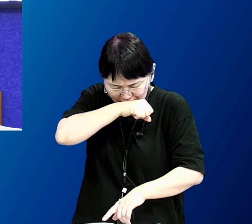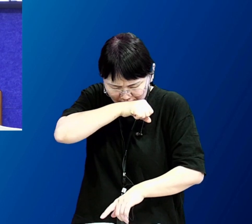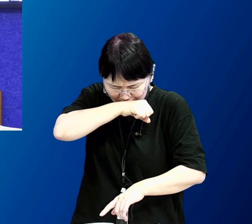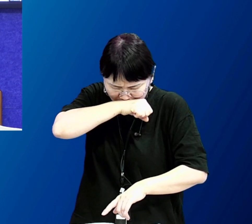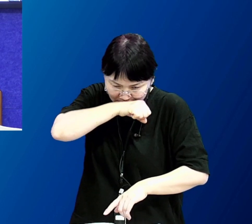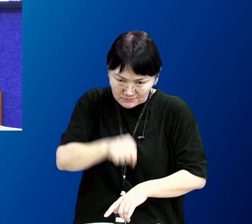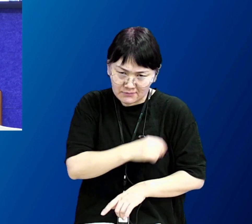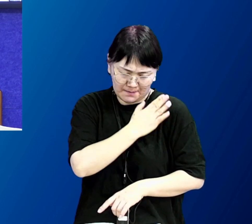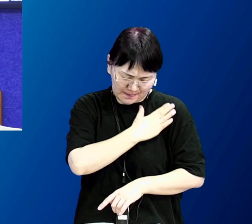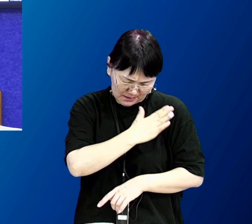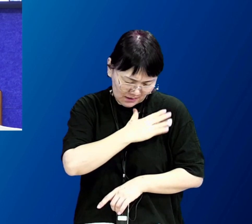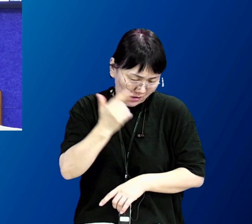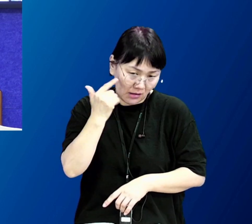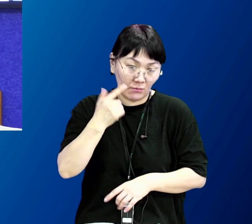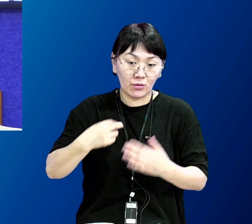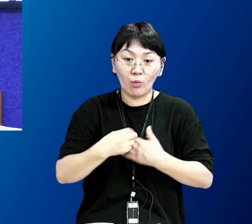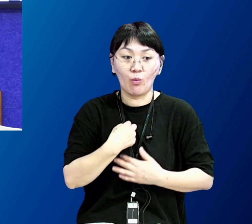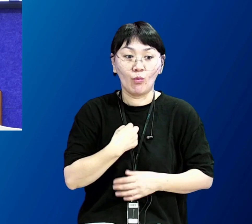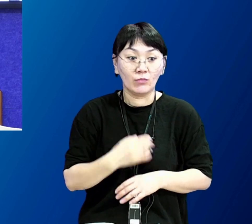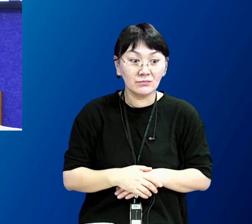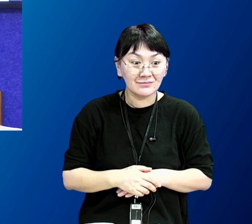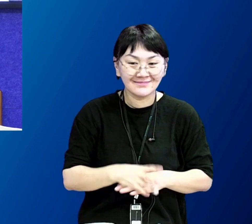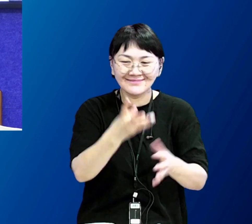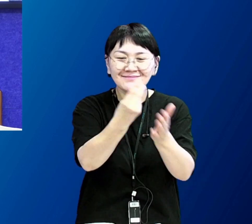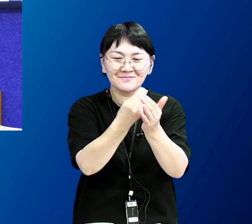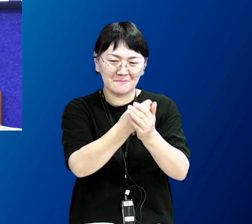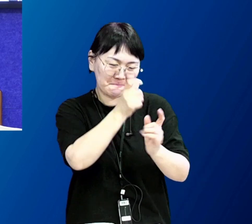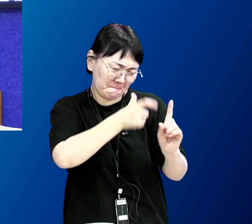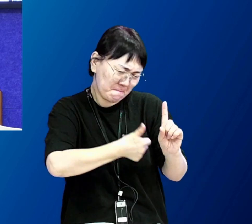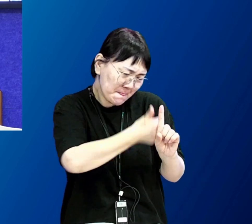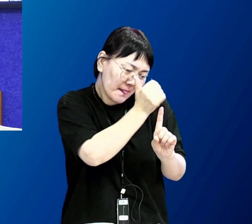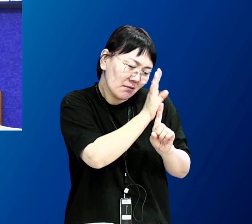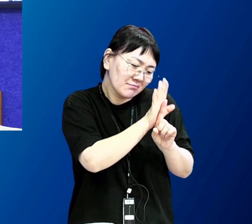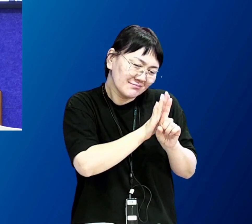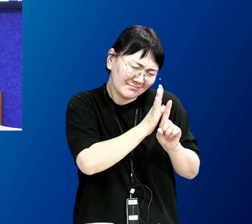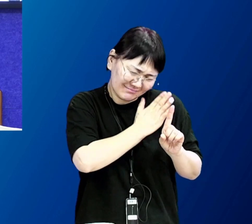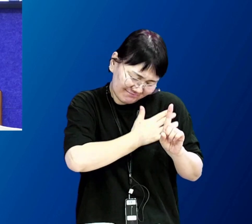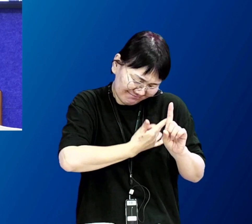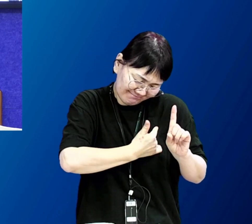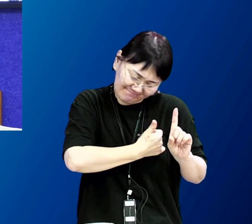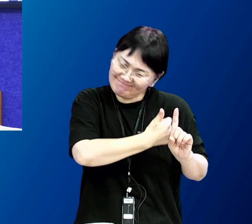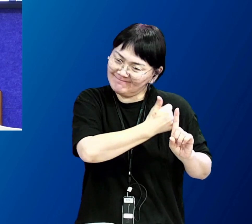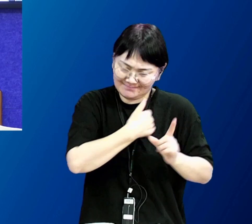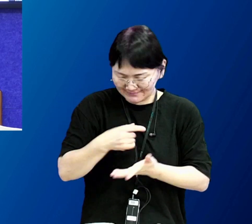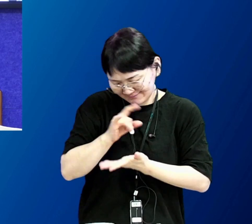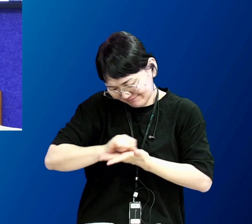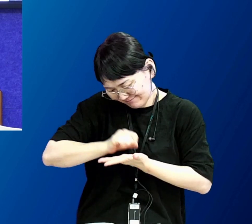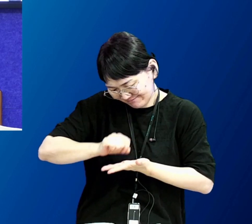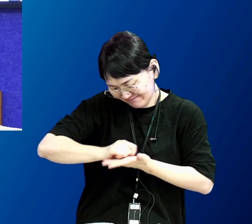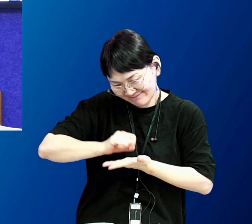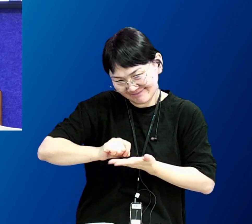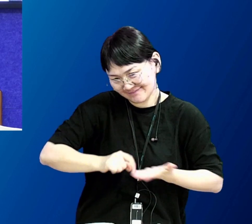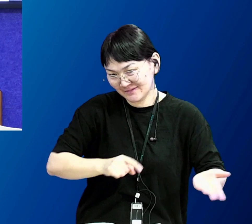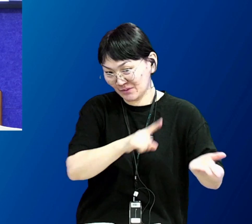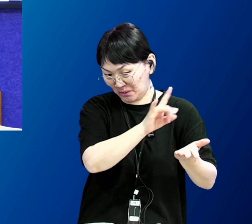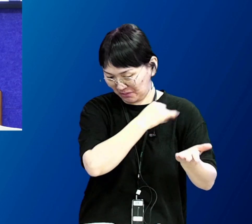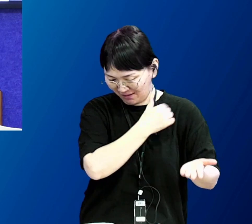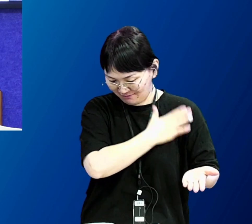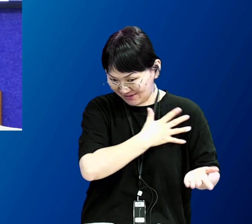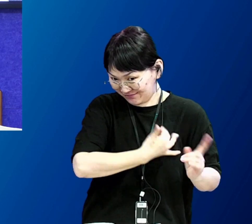байх. Хэн нэгэн хайртай хүмүүс маань хайрын загтал, хайртай хүнээс маань хайрын загтал ирүүл яах